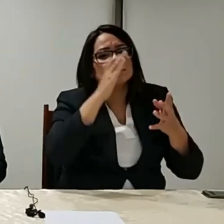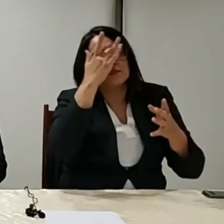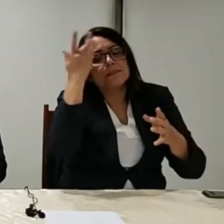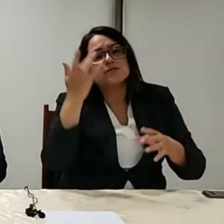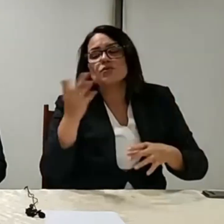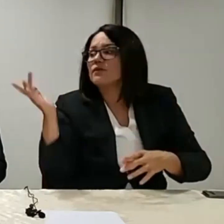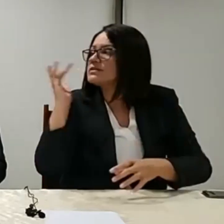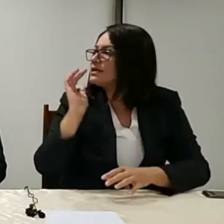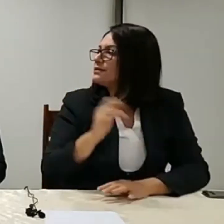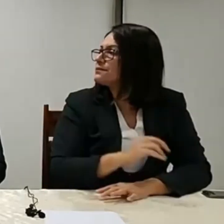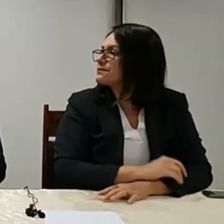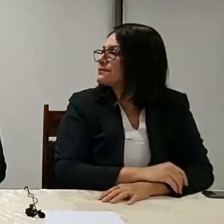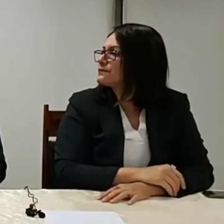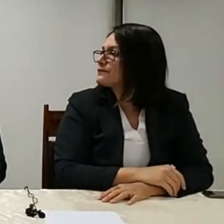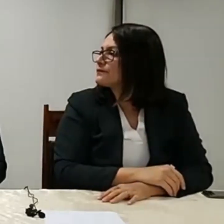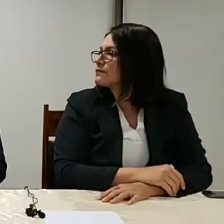Obrigado.